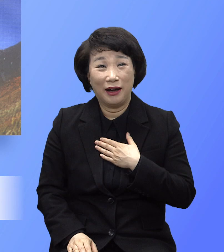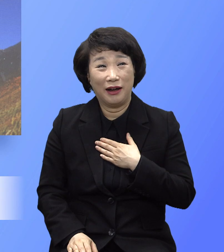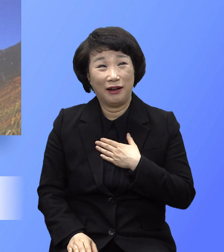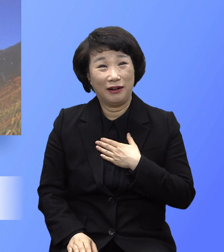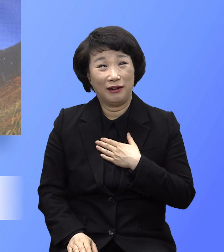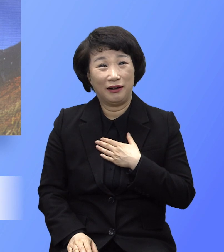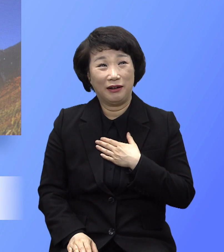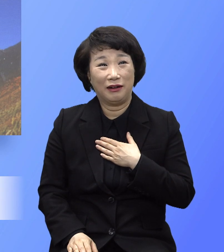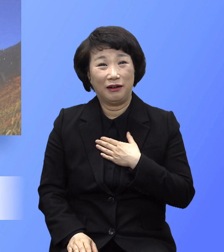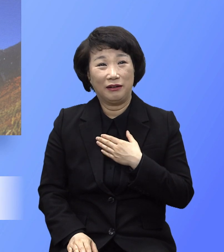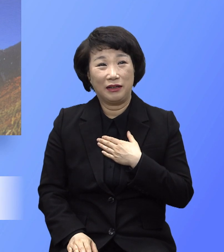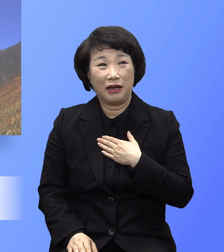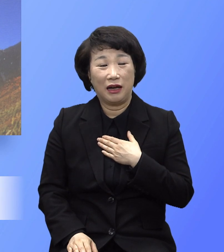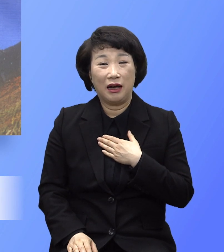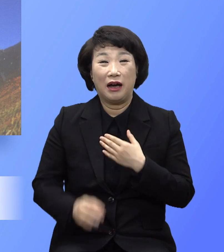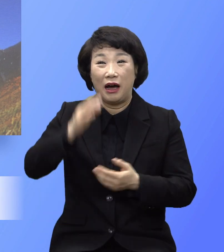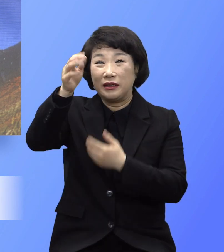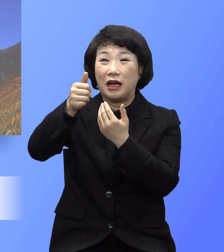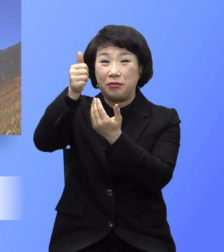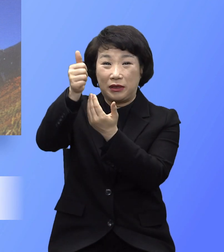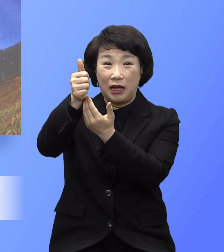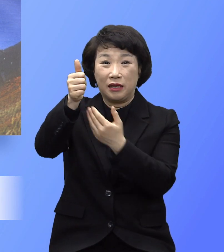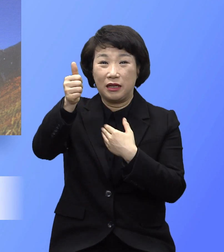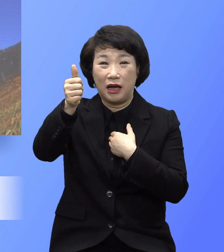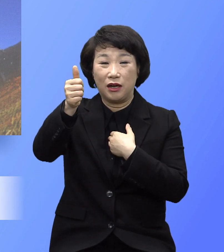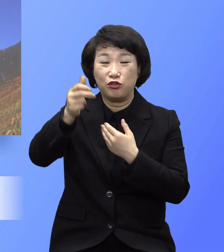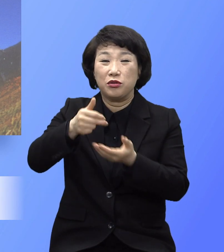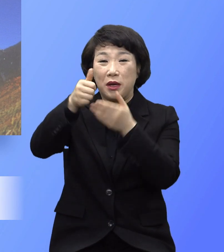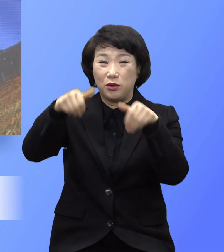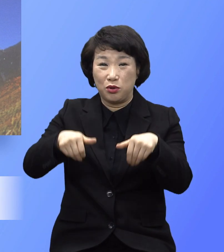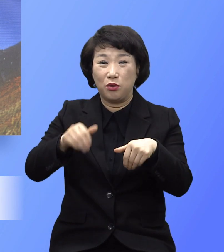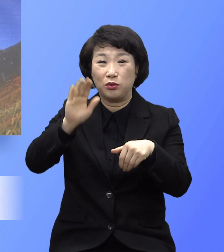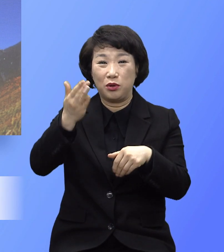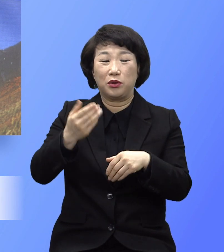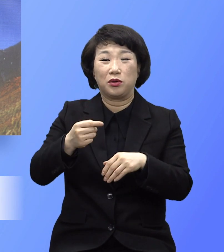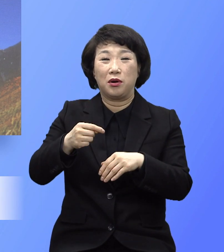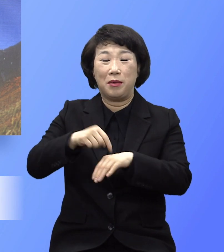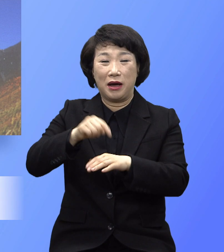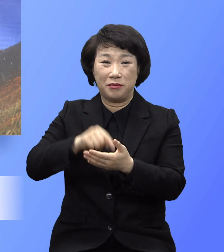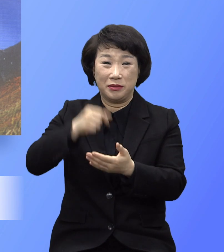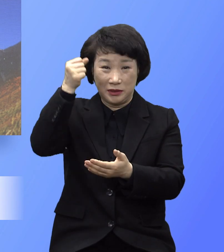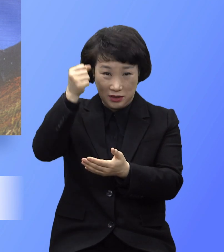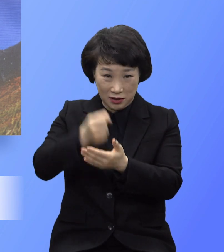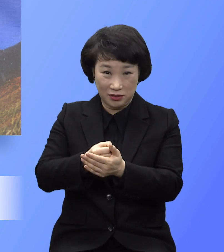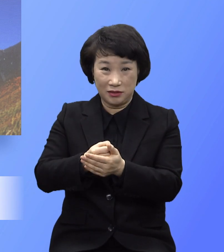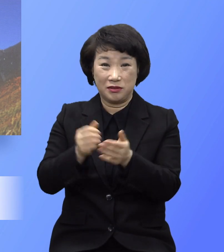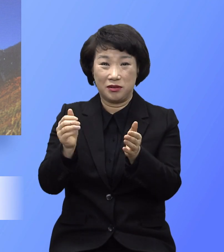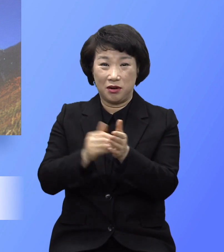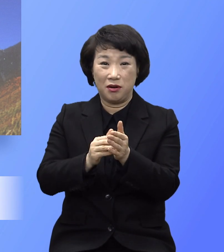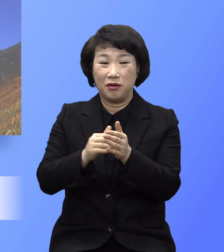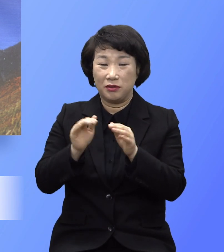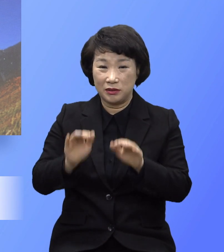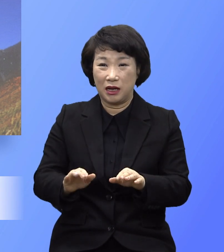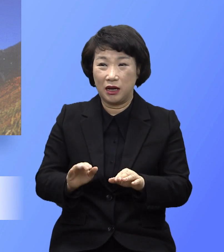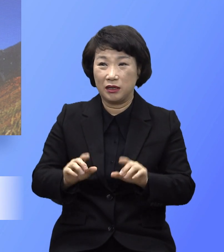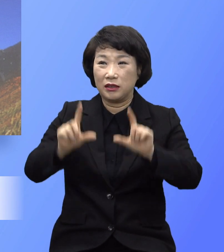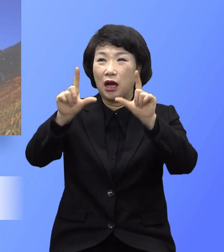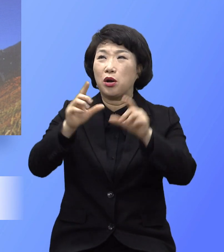저 하나님 앞에 주의 종이 되기로 작정하고